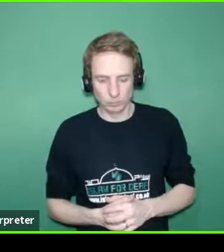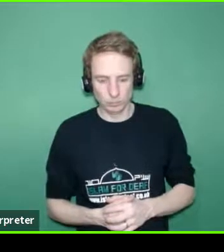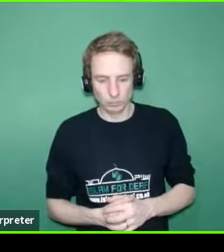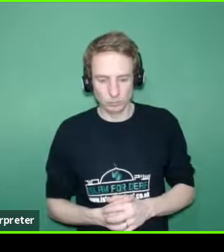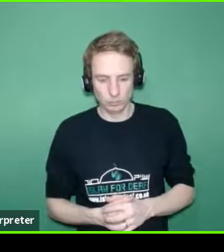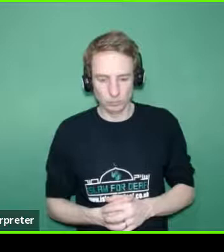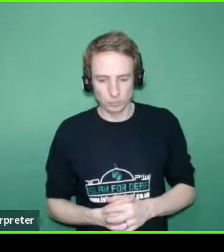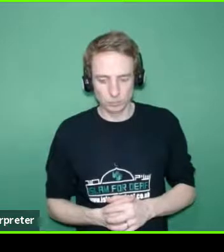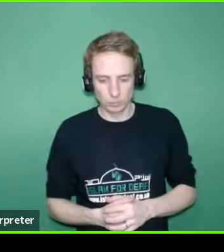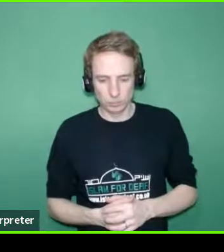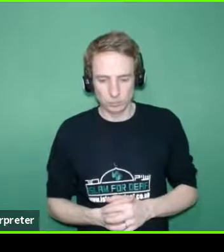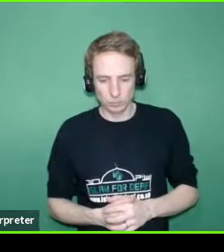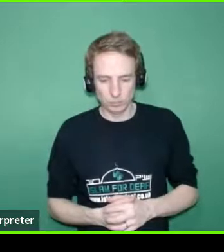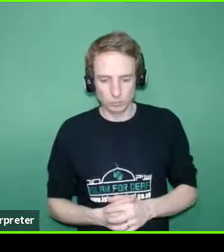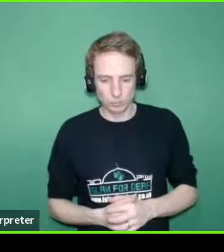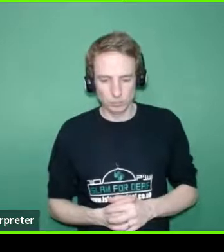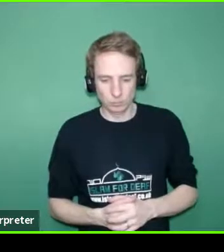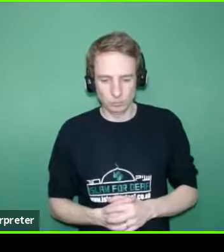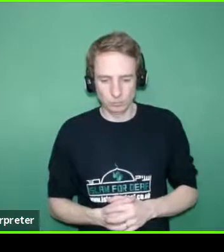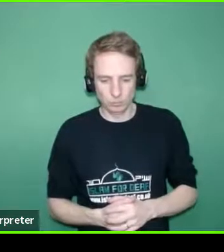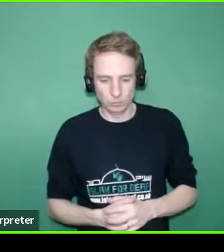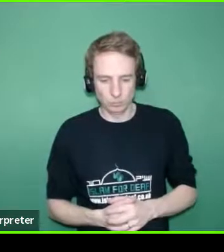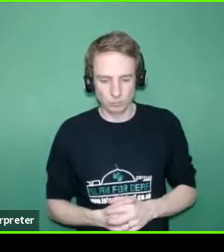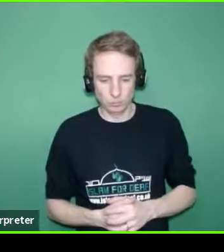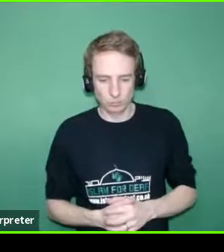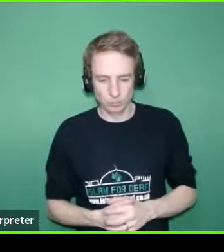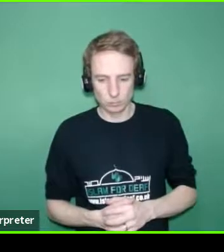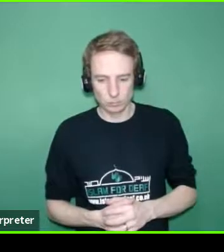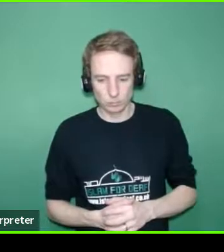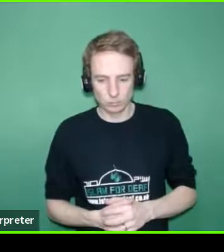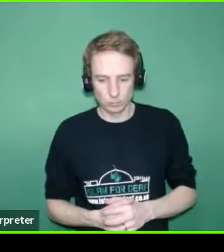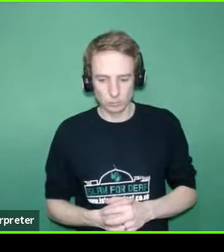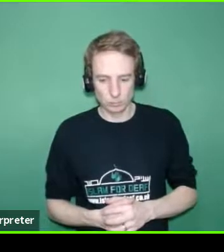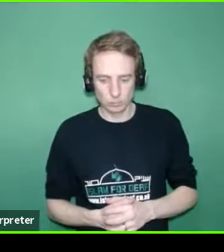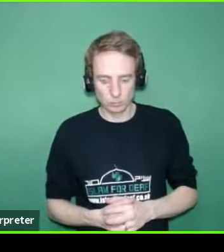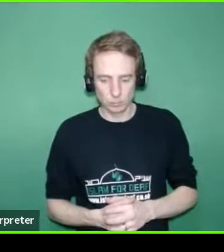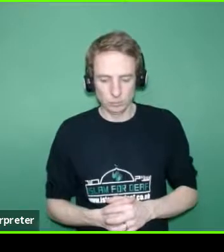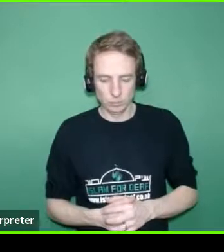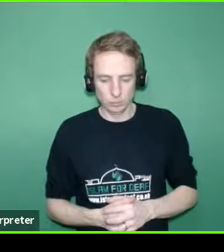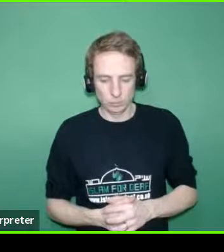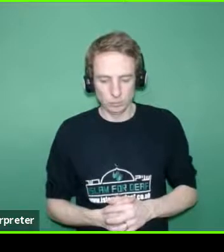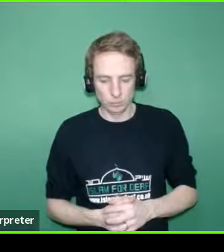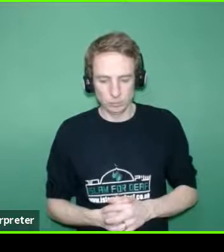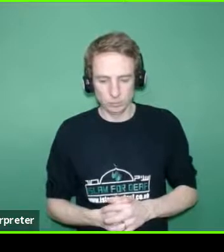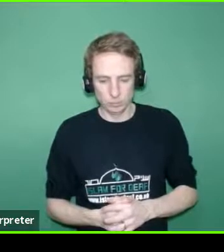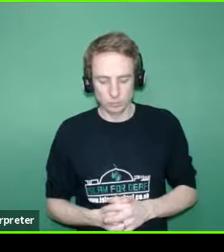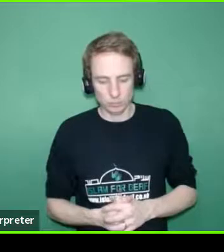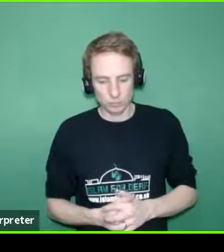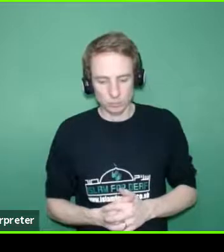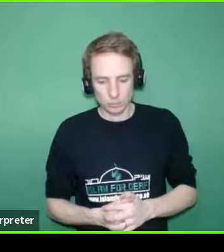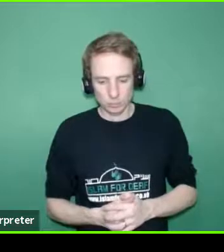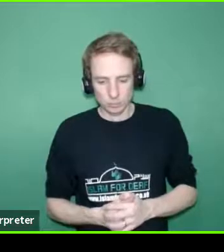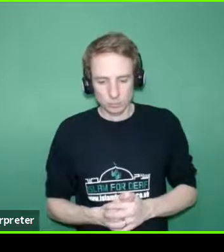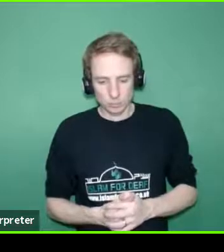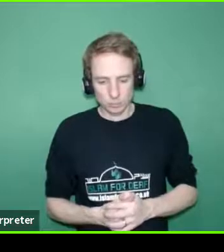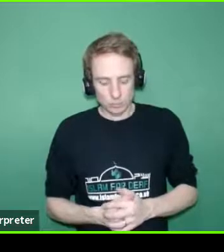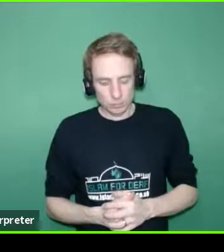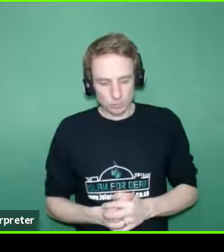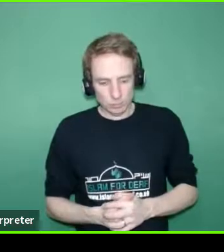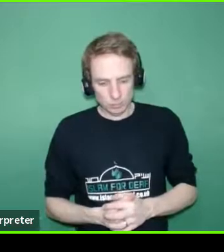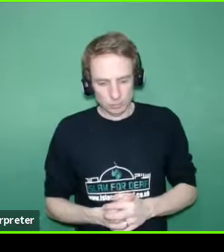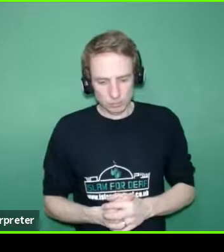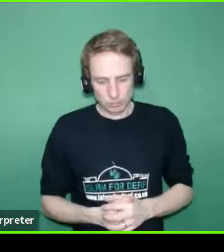قيام ليلة مخصوصة فيه شيء، ما ورد فيه شيء أبدا. نعم.